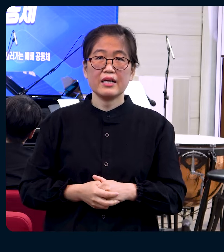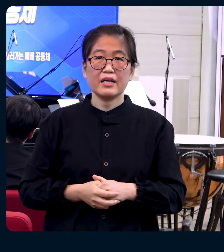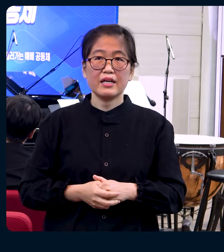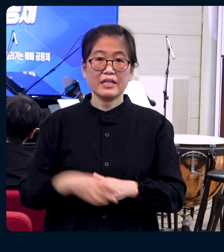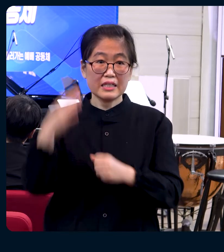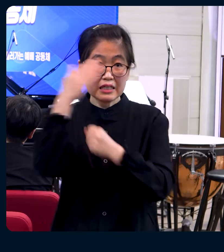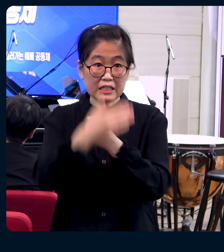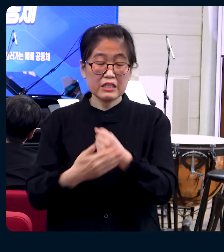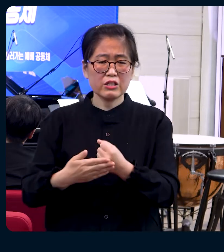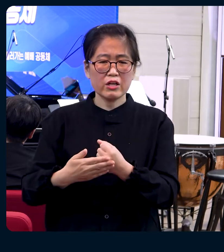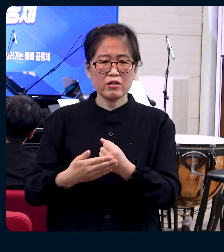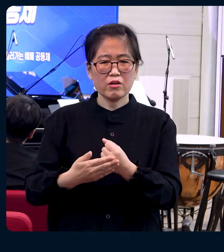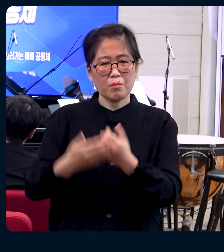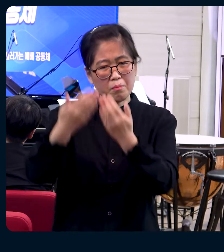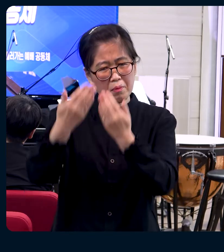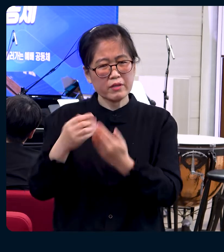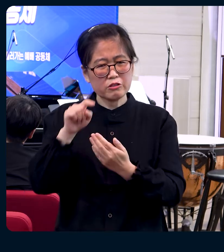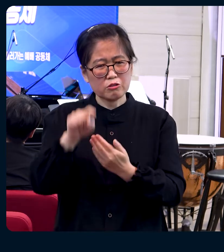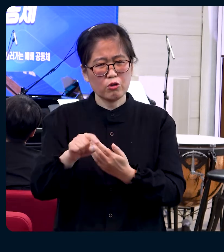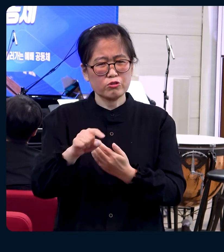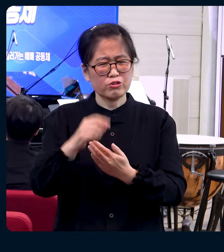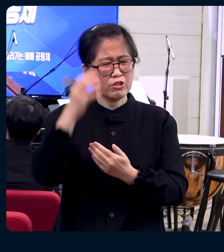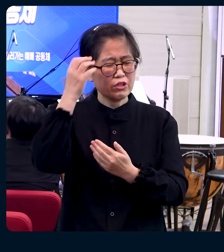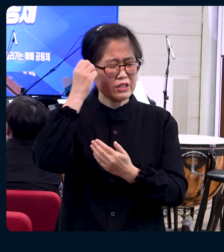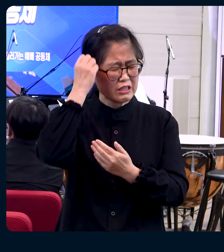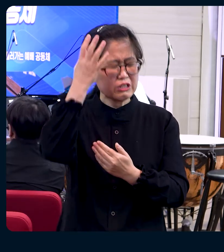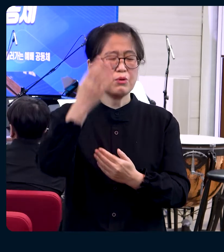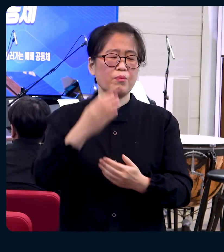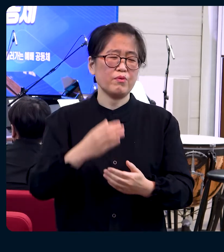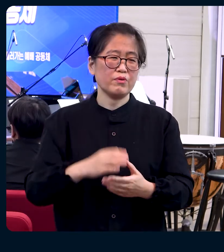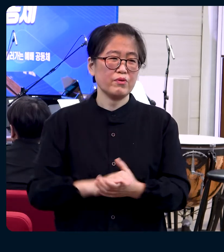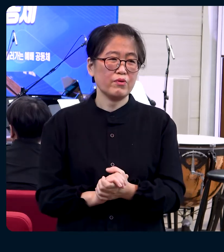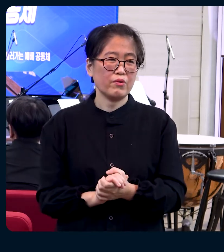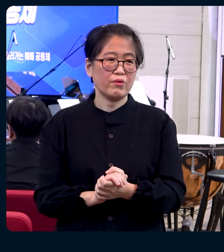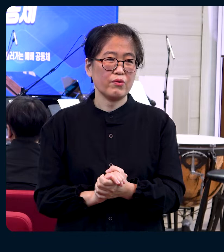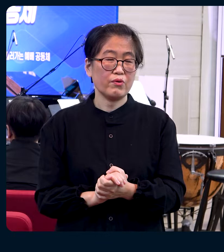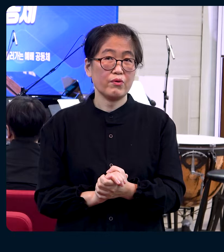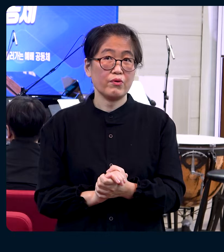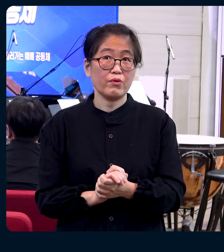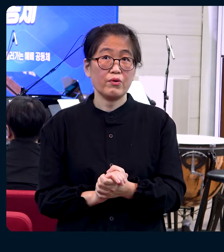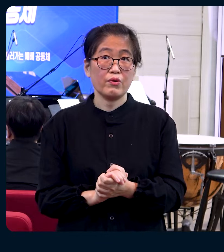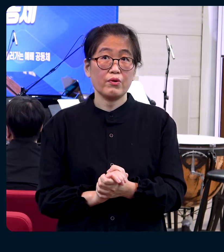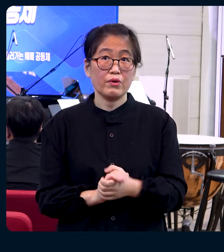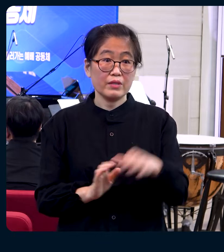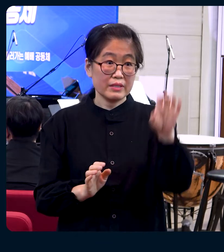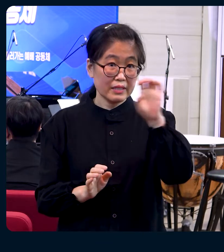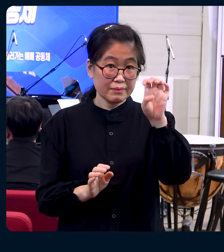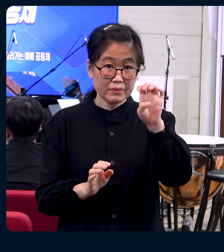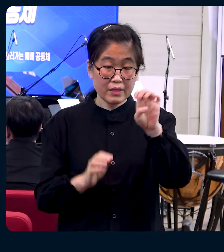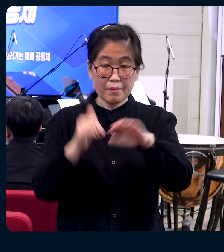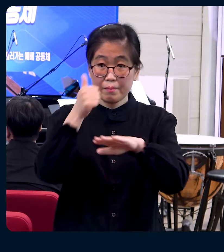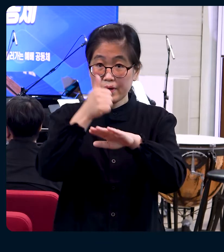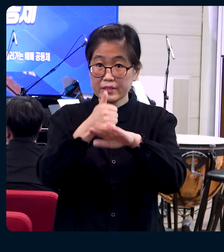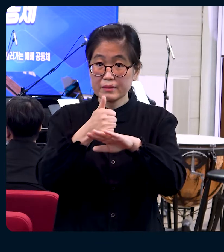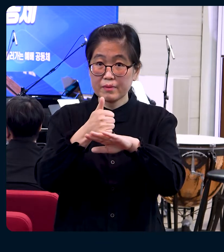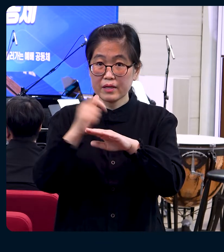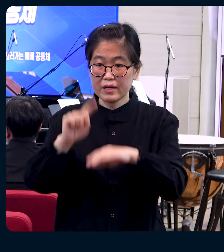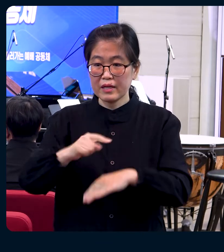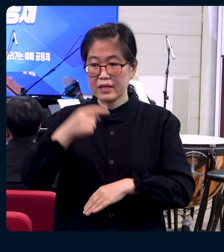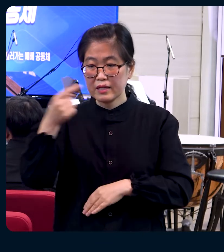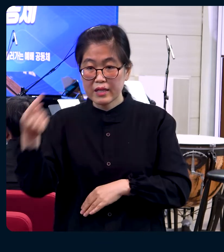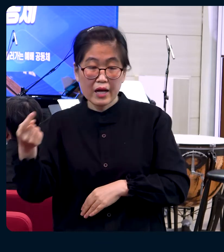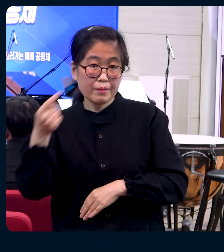잊었더라. 은혜를 입은 것을 잊어버리는 겁니다. 이게 인생이에요. 그렇다면 이 40장 마지막